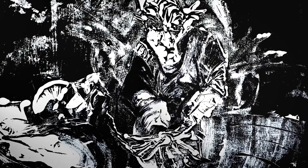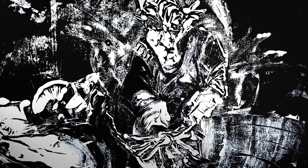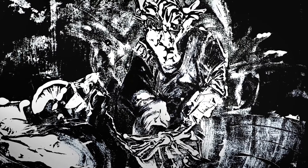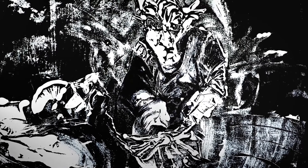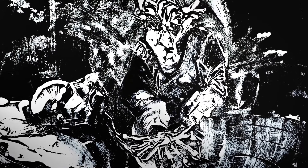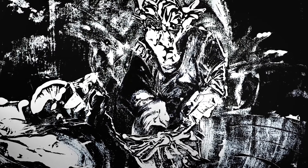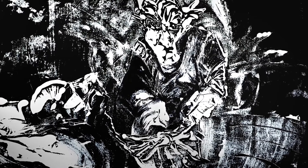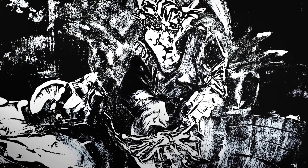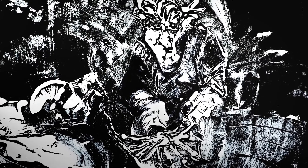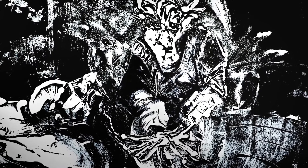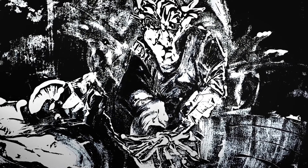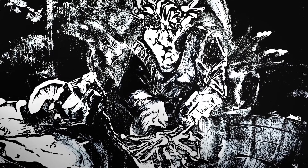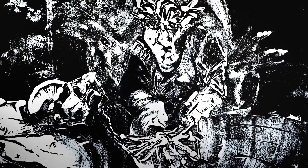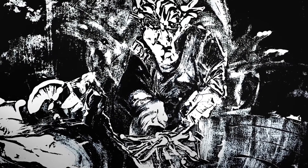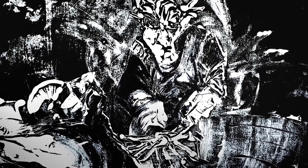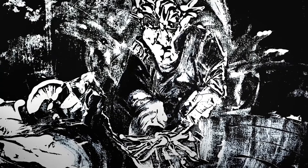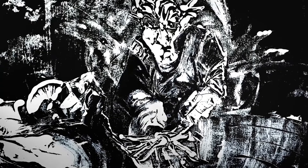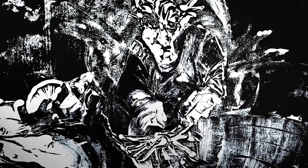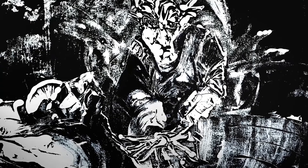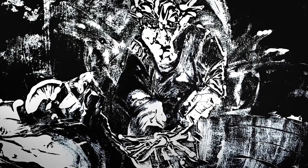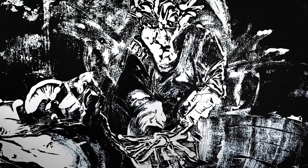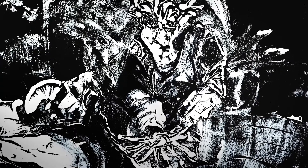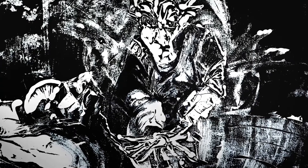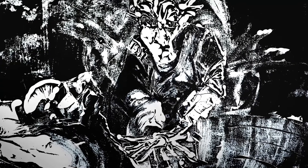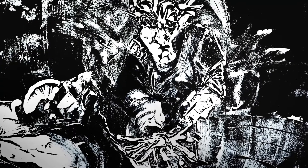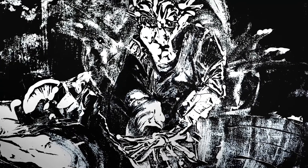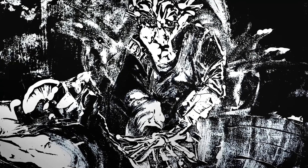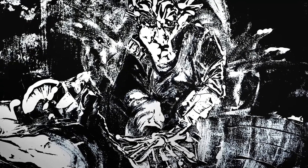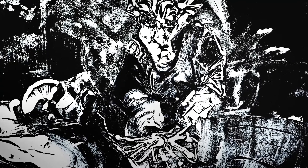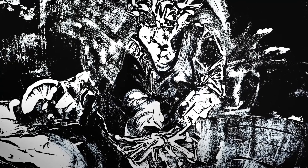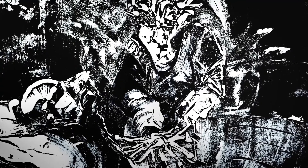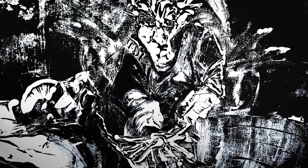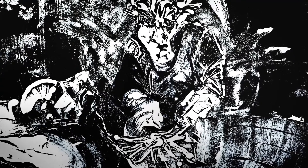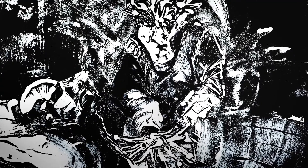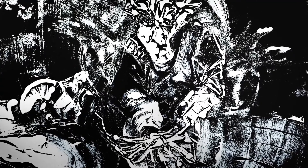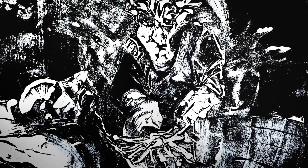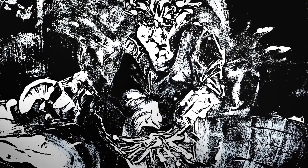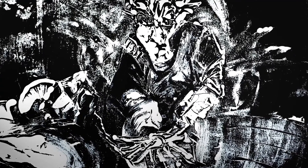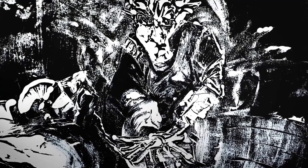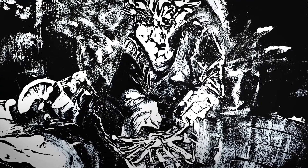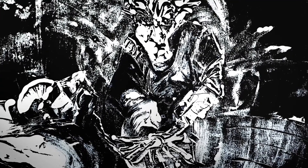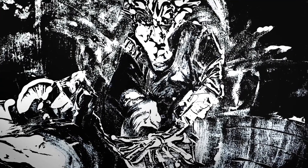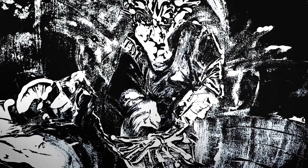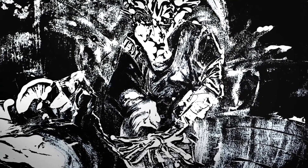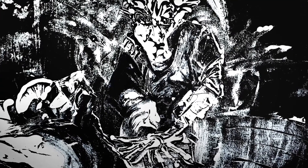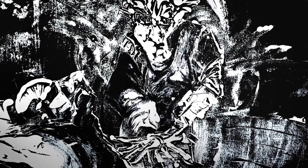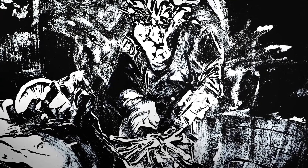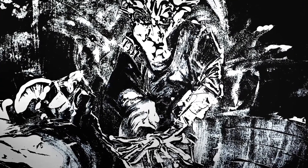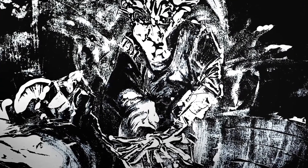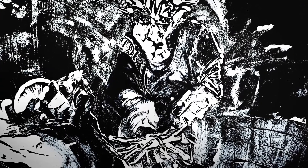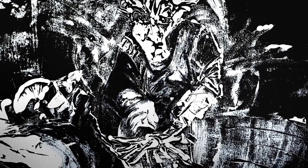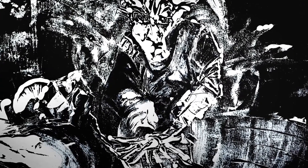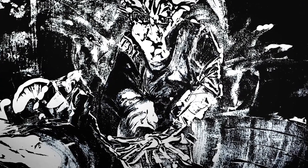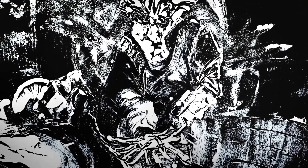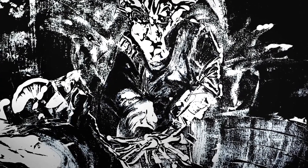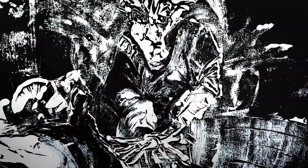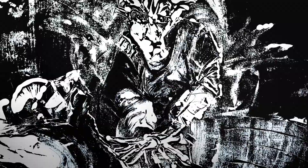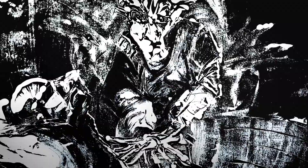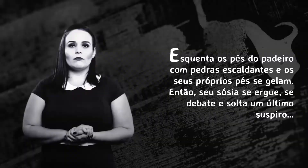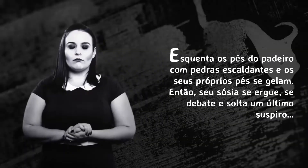Ele está curvado sobre seu sósia deitado na cama e com as duas mãos espalmadas aperta seu peito.